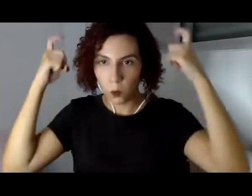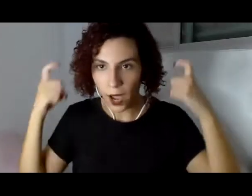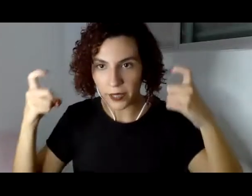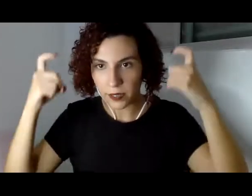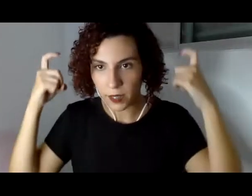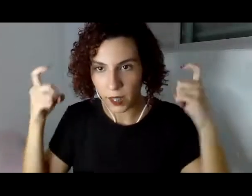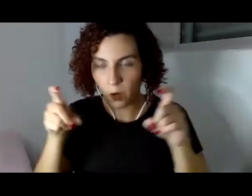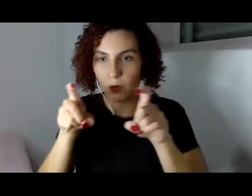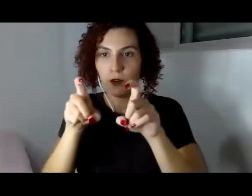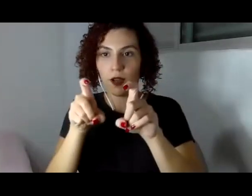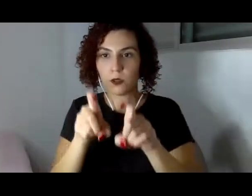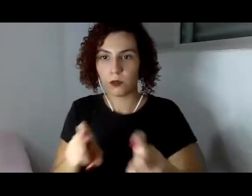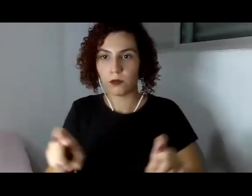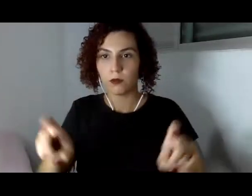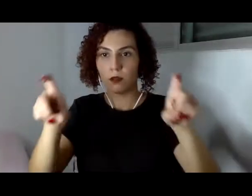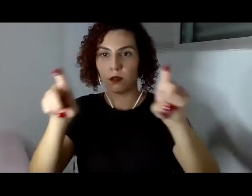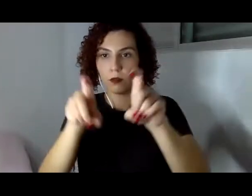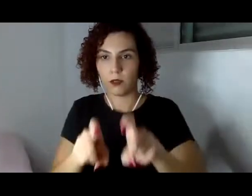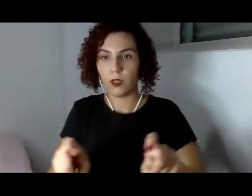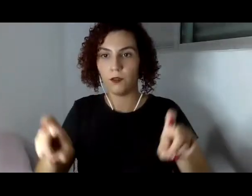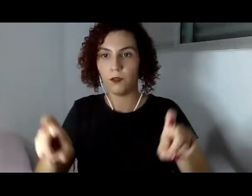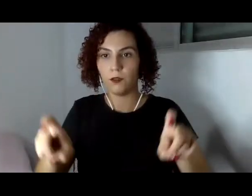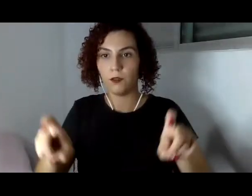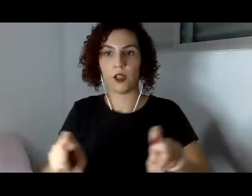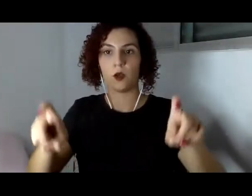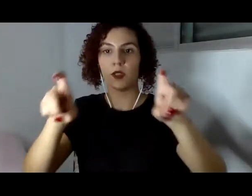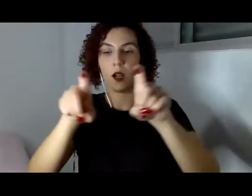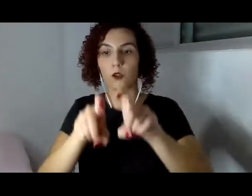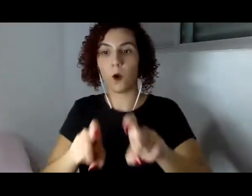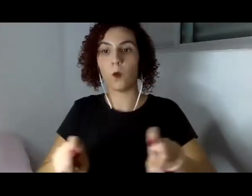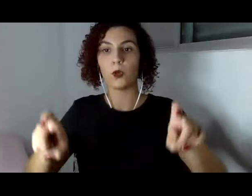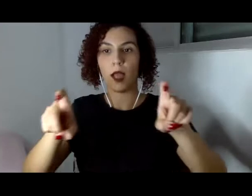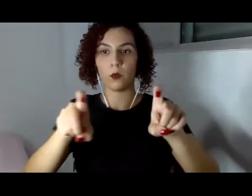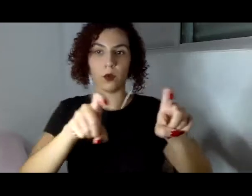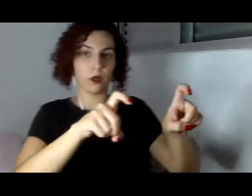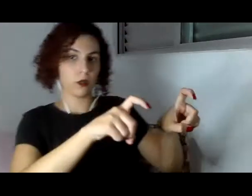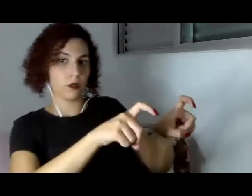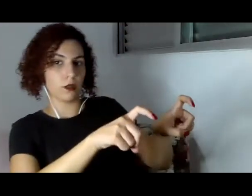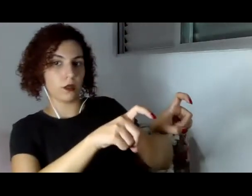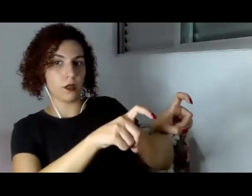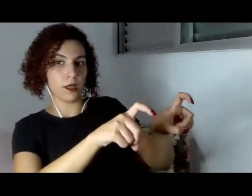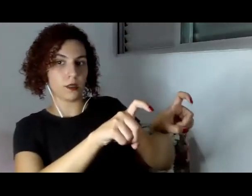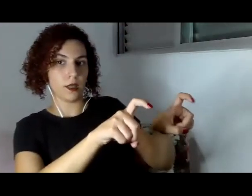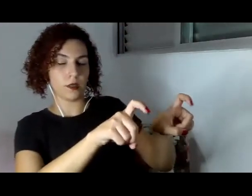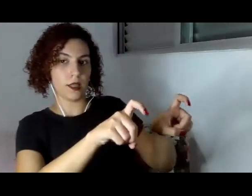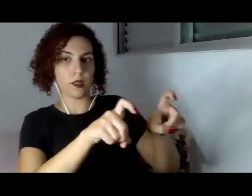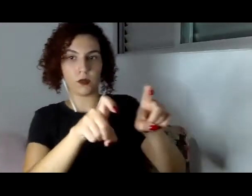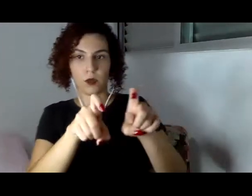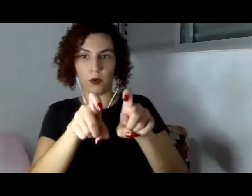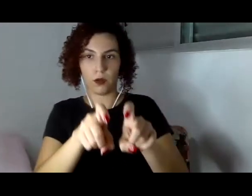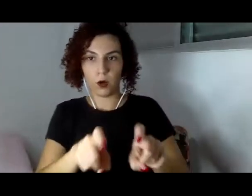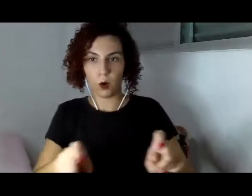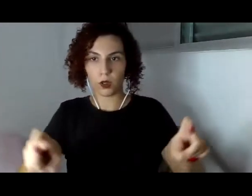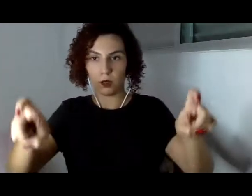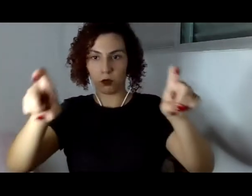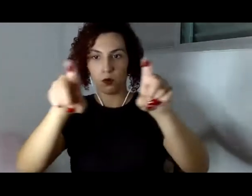E o Ares aqui, ó, eu faço informática. Este é o sinal de computador. Esse desenhozinho